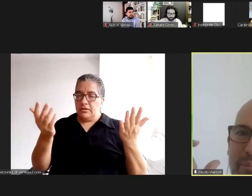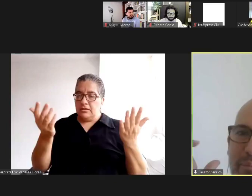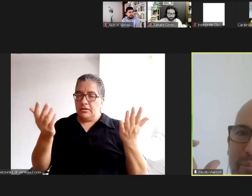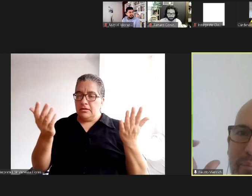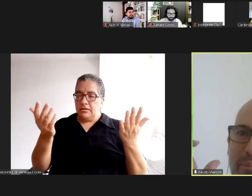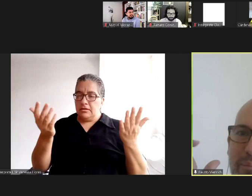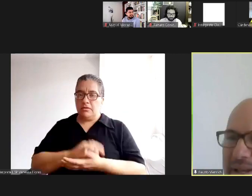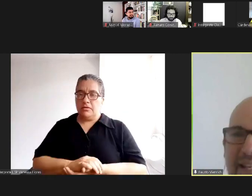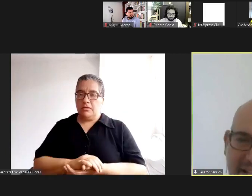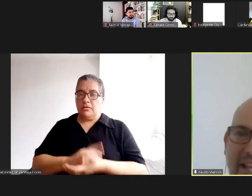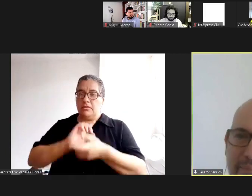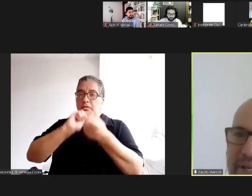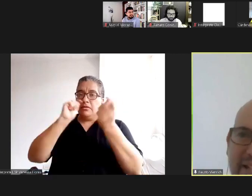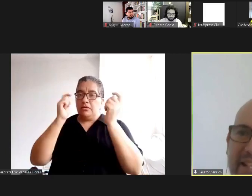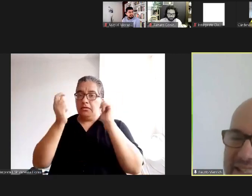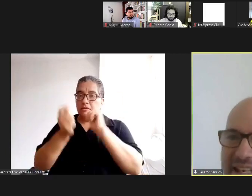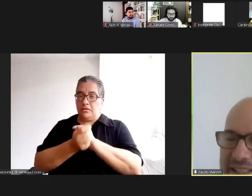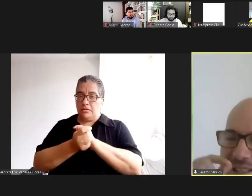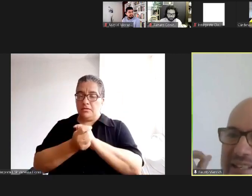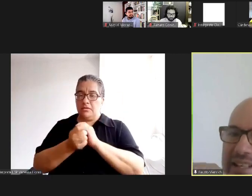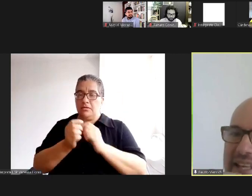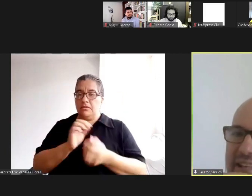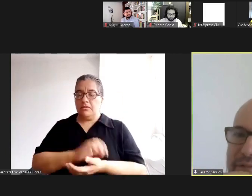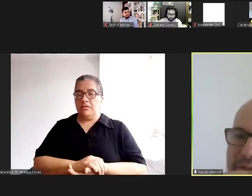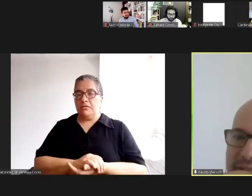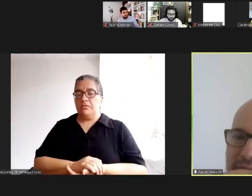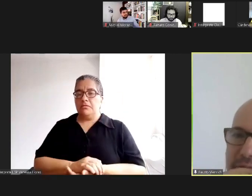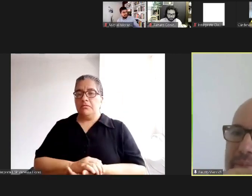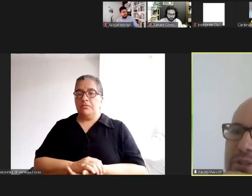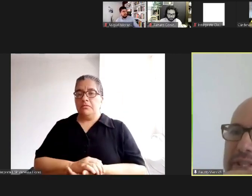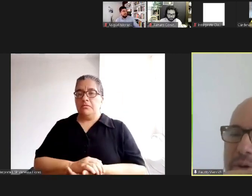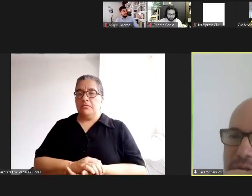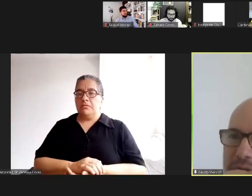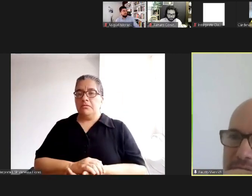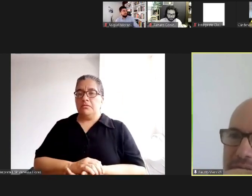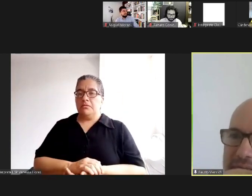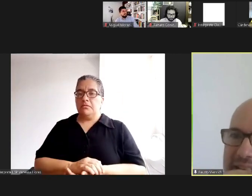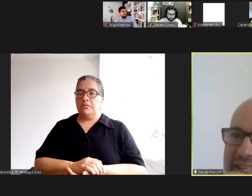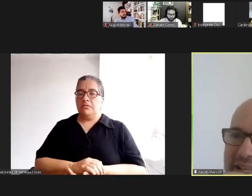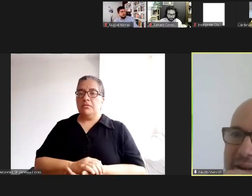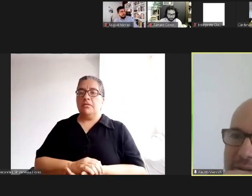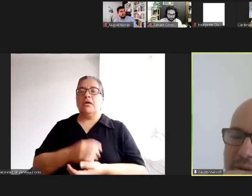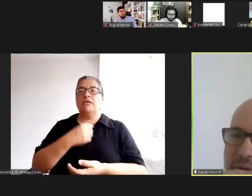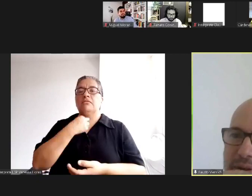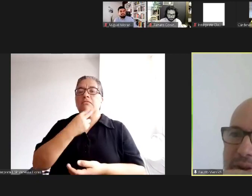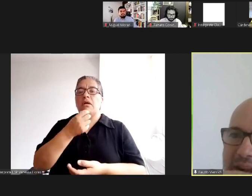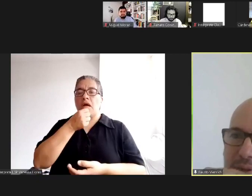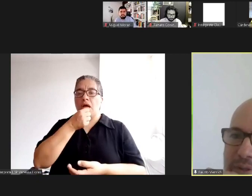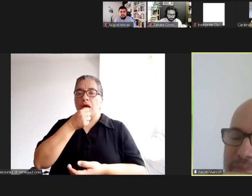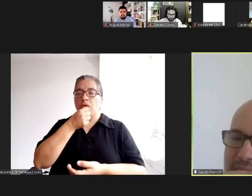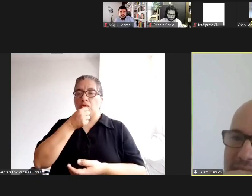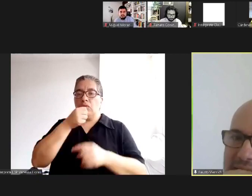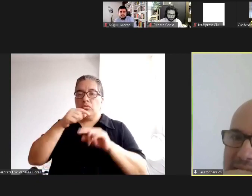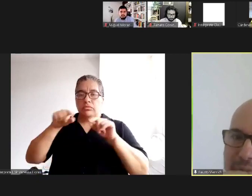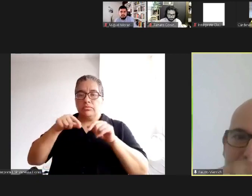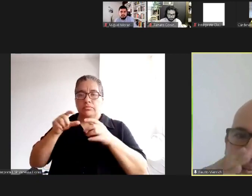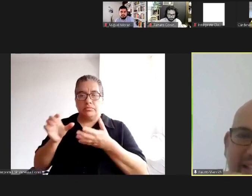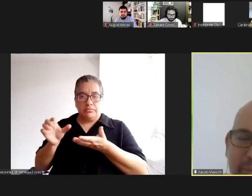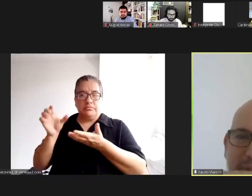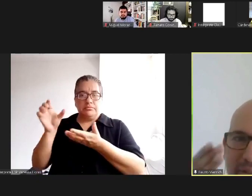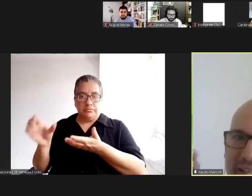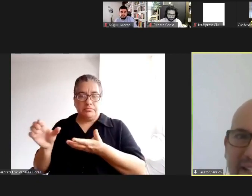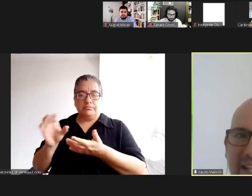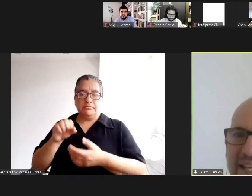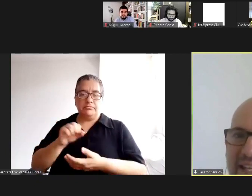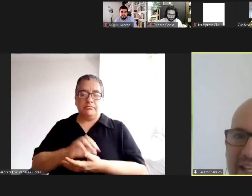inmediatamente convirtiendo, además de la guía digital, en formato de audio, ¿no? Con audio. Me olvidaba